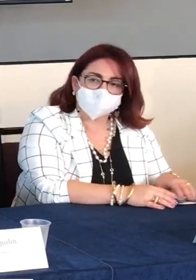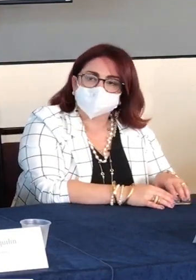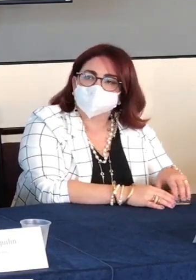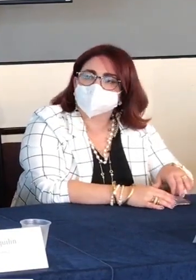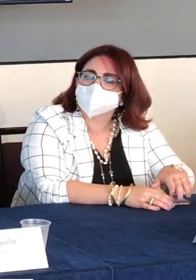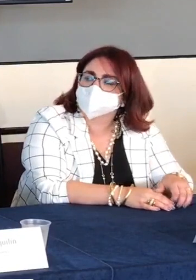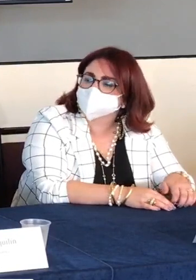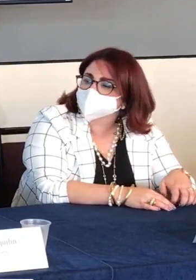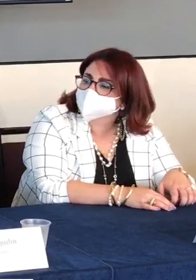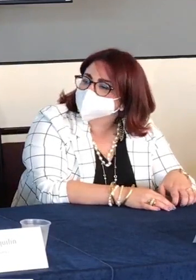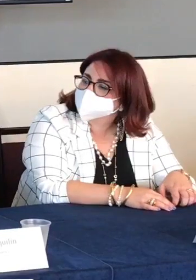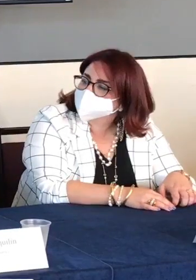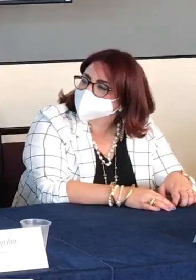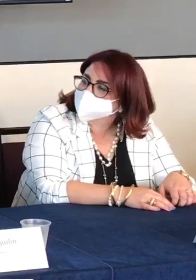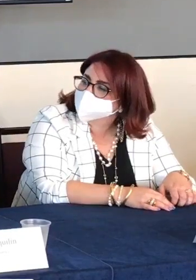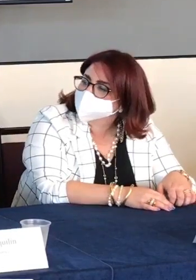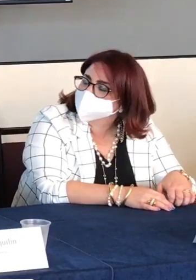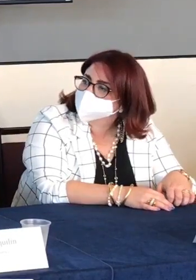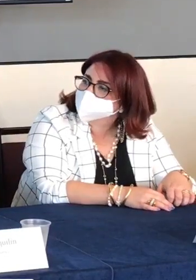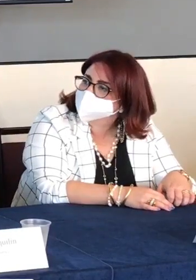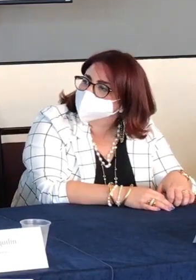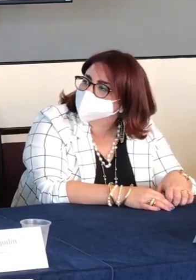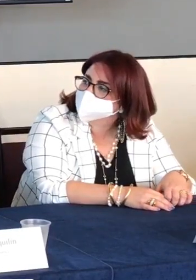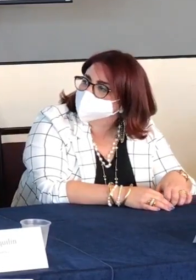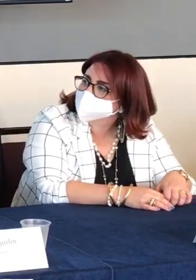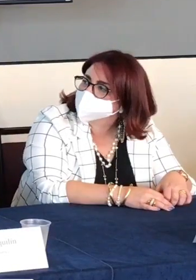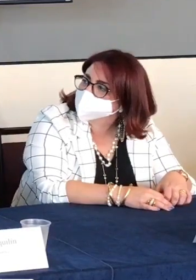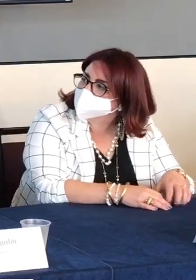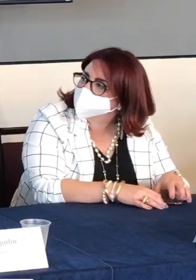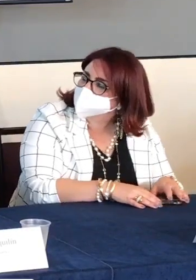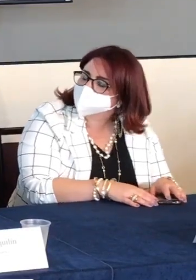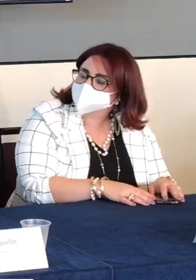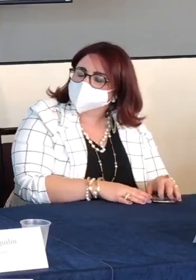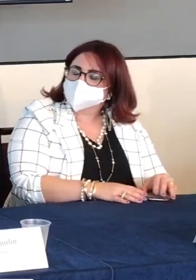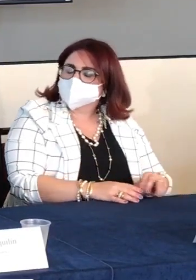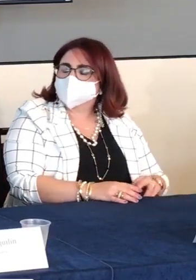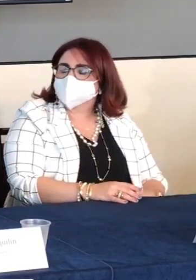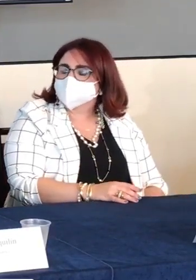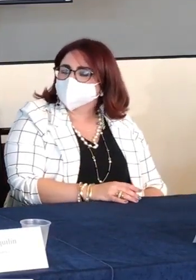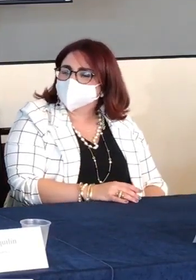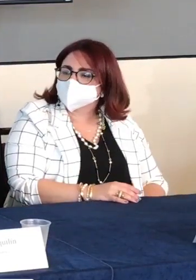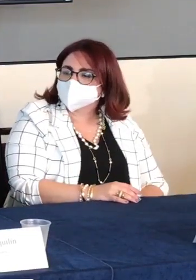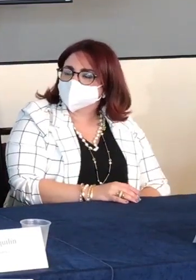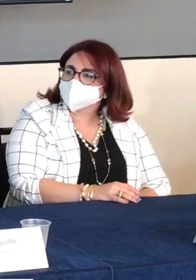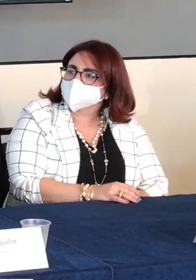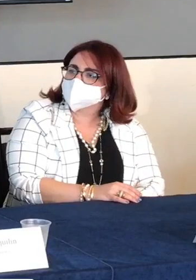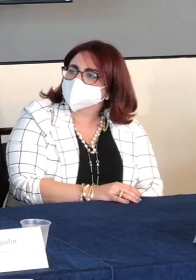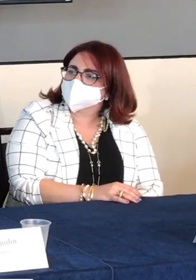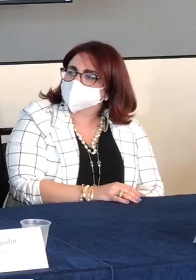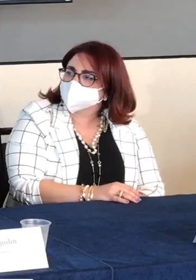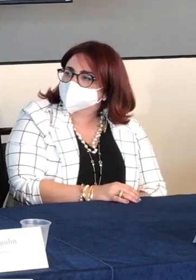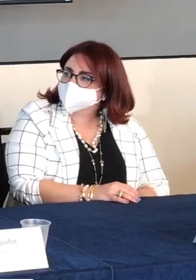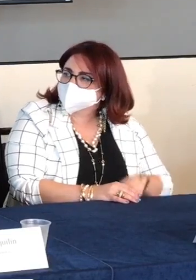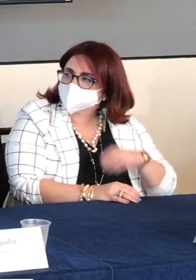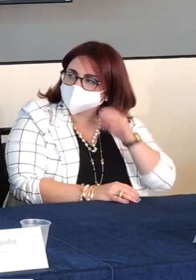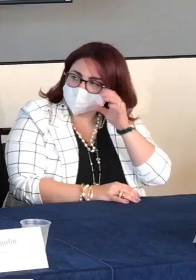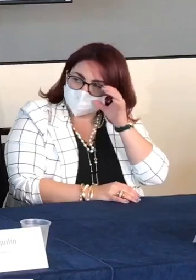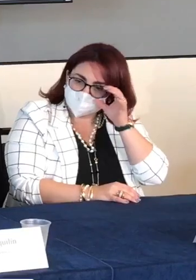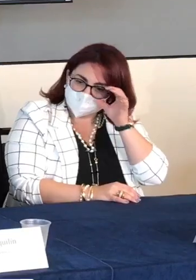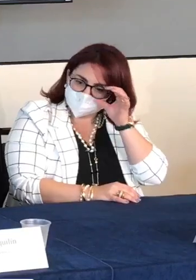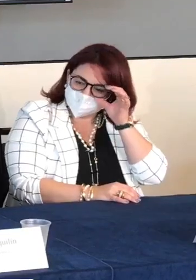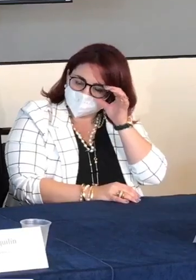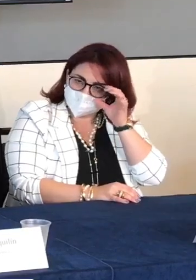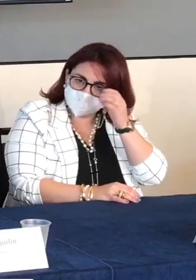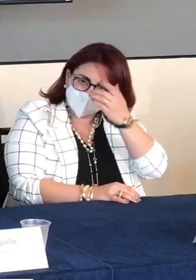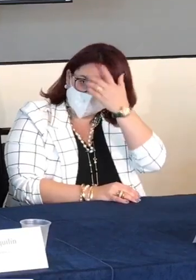a nuestros pacientes, para dar un ejemplo. Por eso damos refuerzo de la vacuna contra el meningococo. Eso es algo que se ha